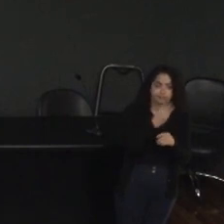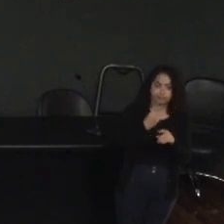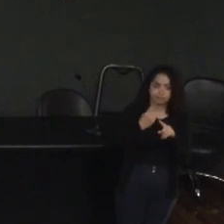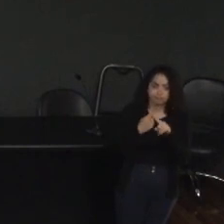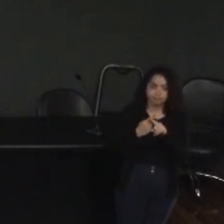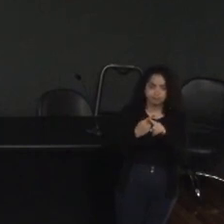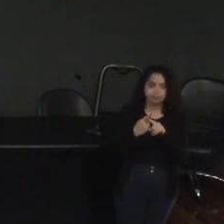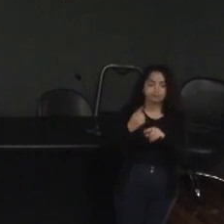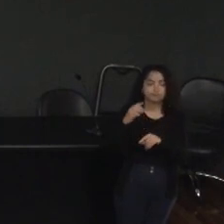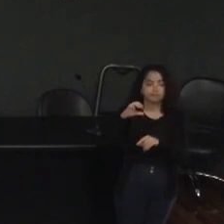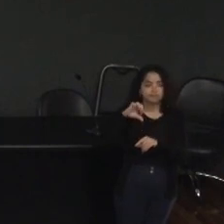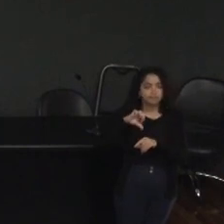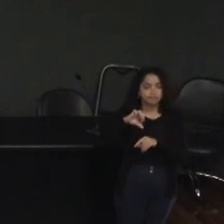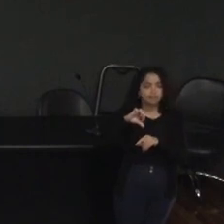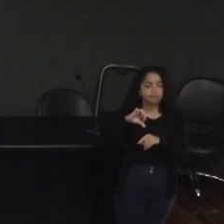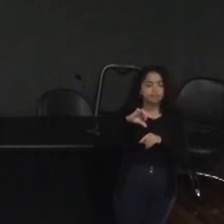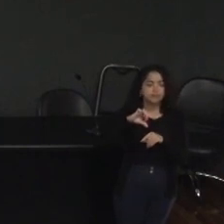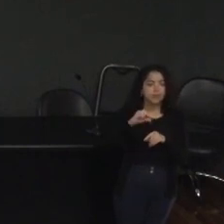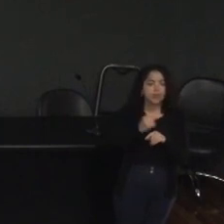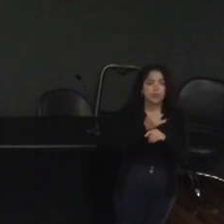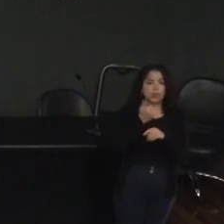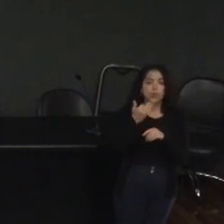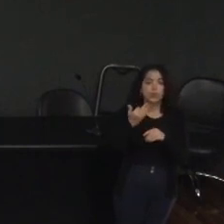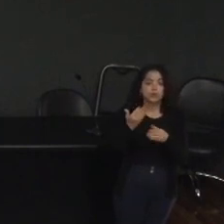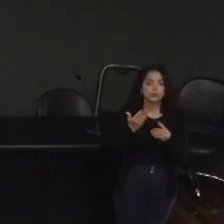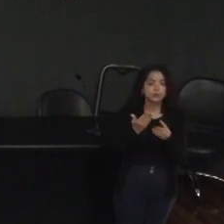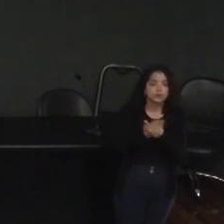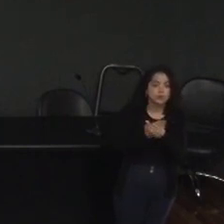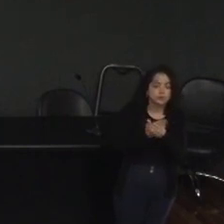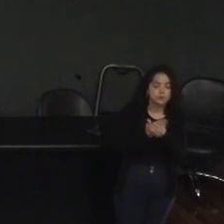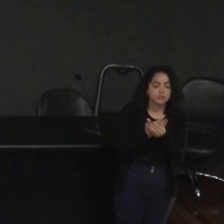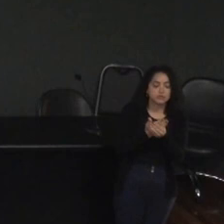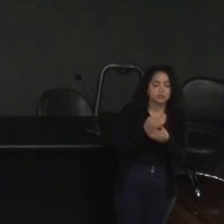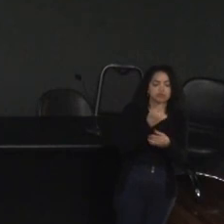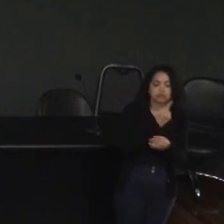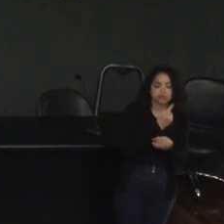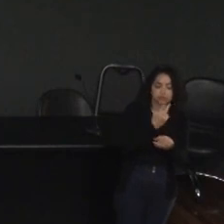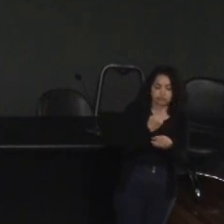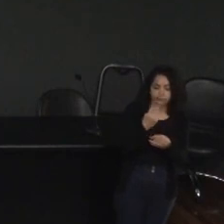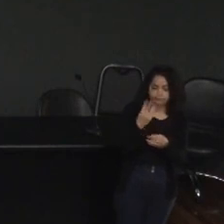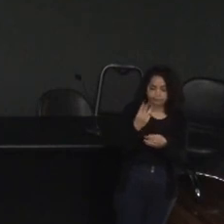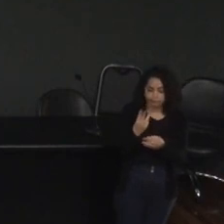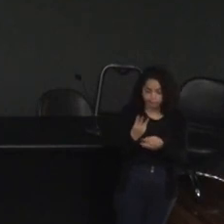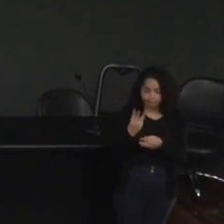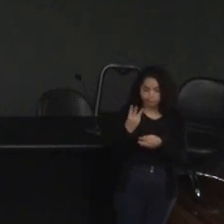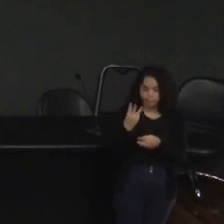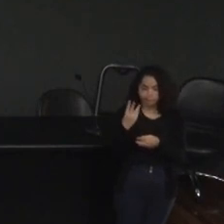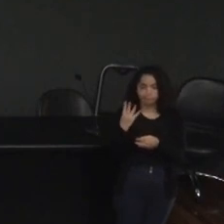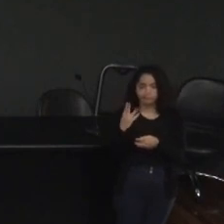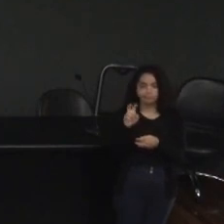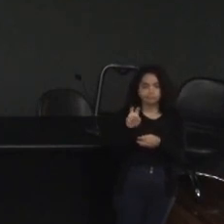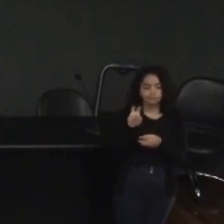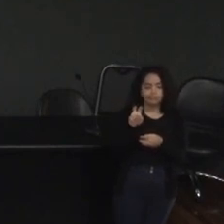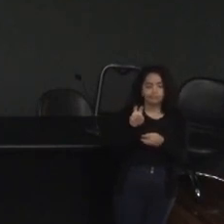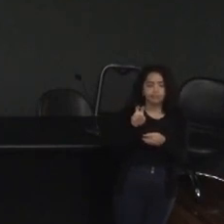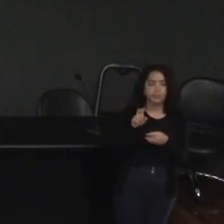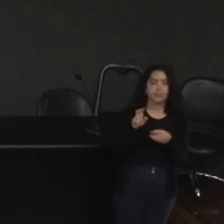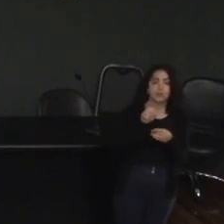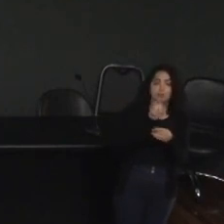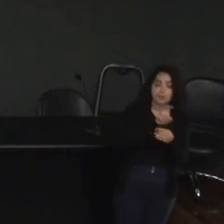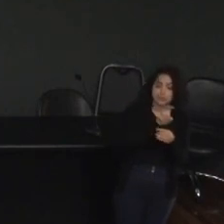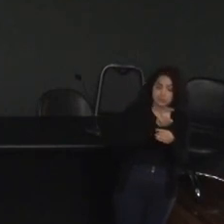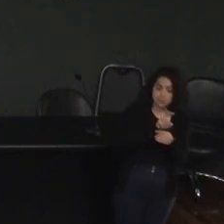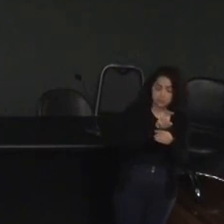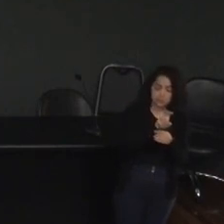Quantos processos eu tenho ali no 9 a probabilidade um dois três quatro cinco então eu tenho cinco processos